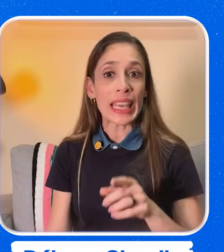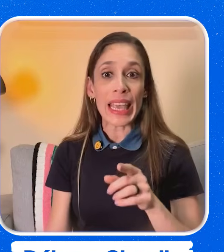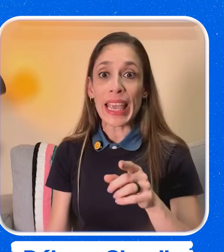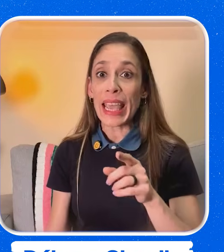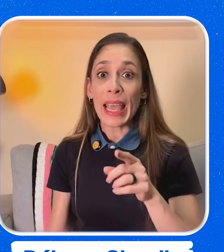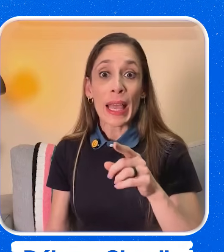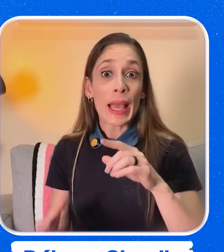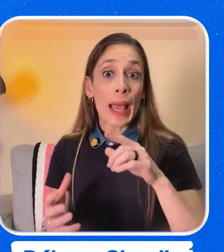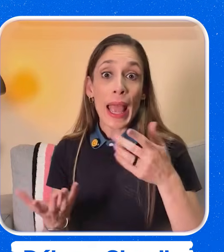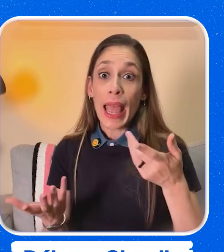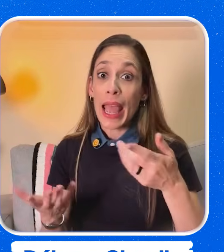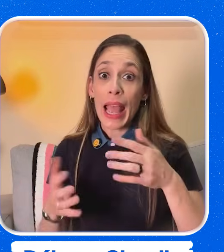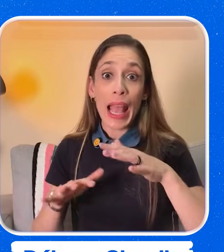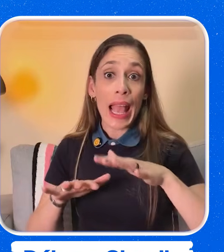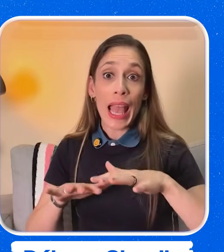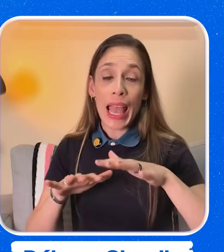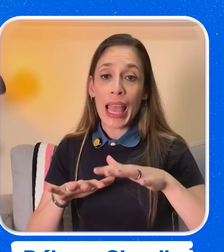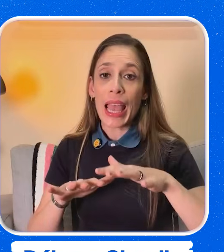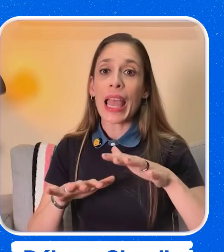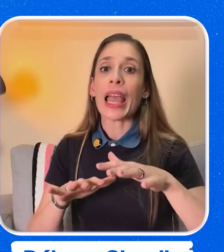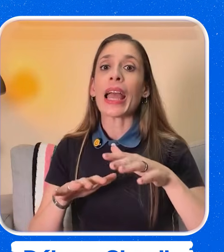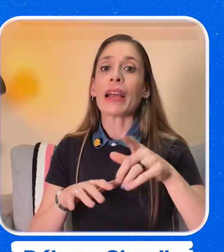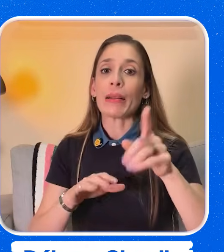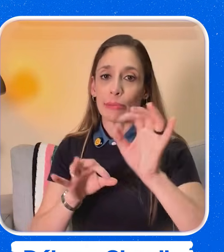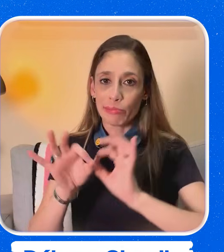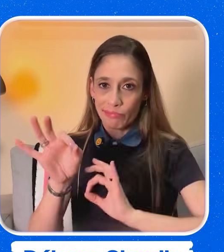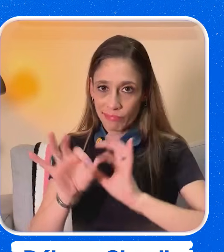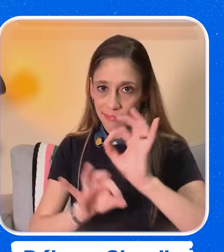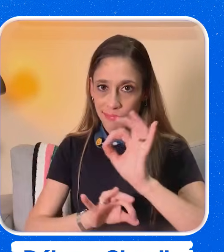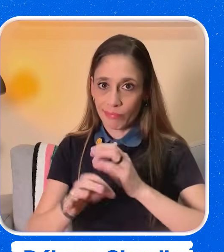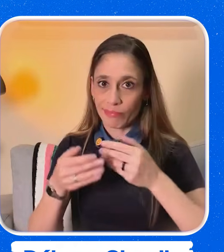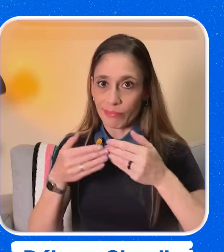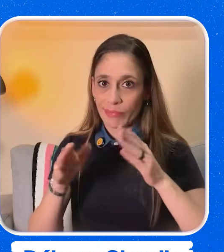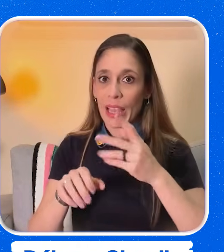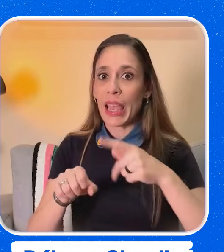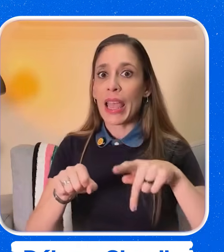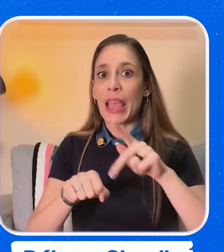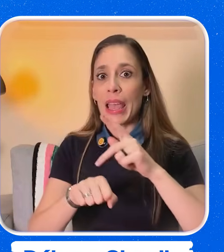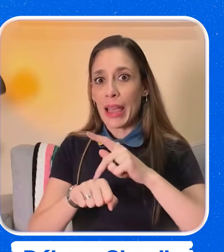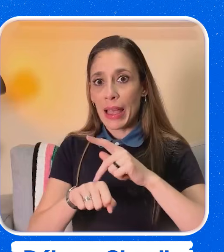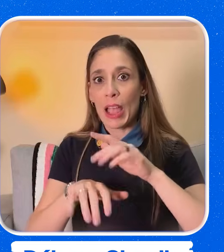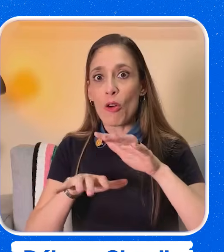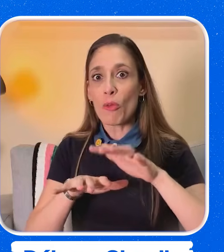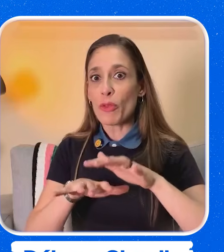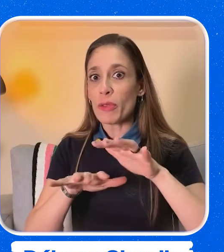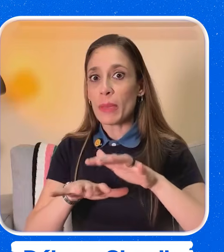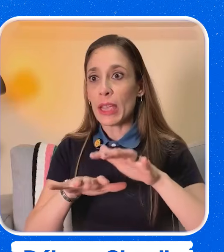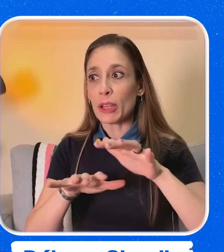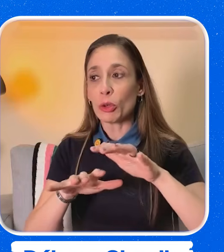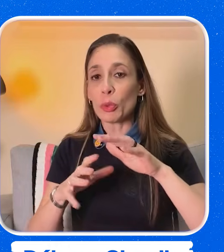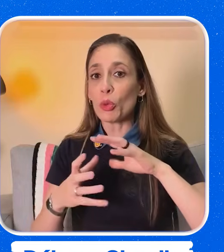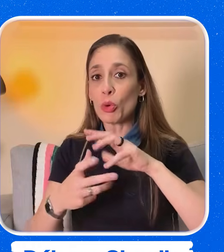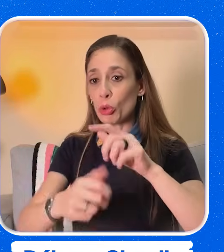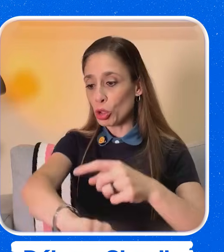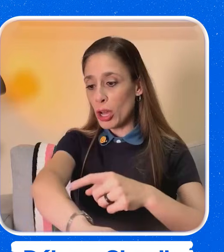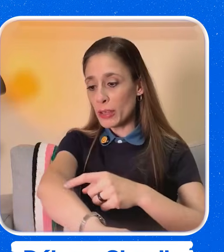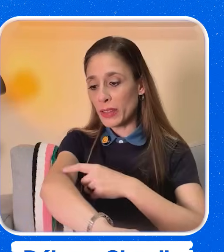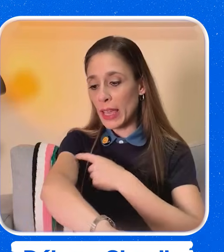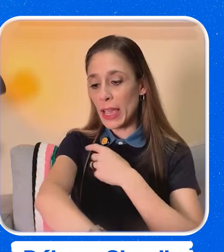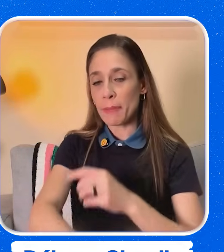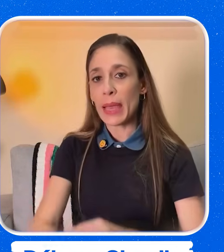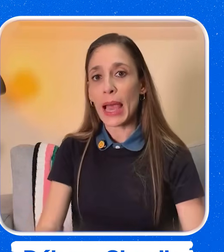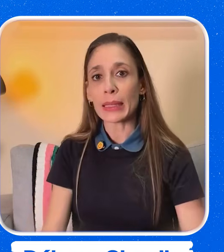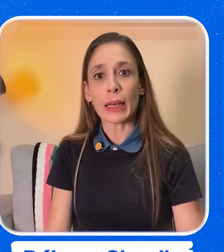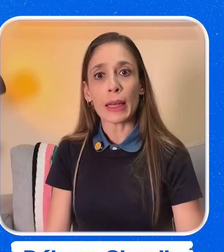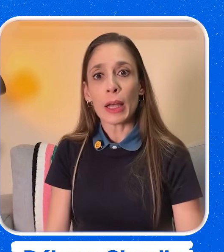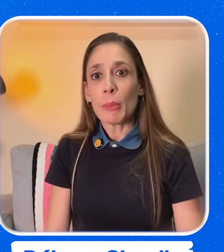Então, assim, Porque quero expandir esse projeto ainda para fora. é um movimento para o mundo. Nossa,